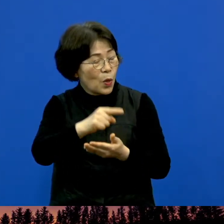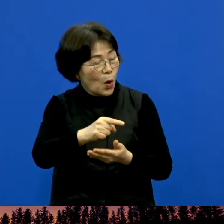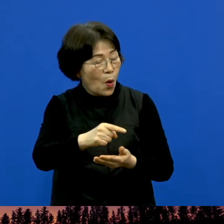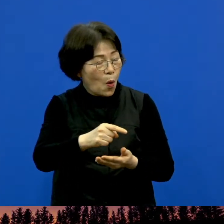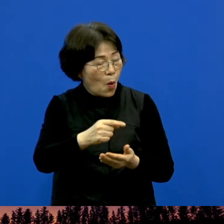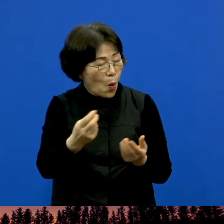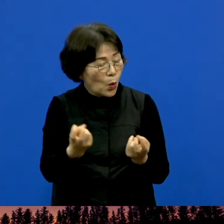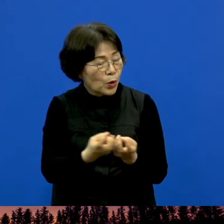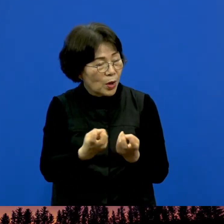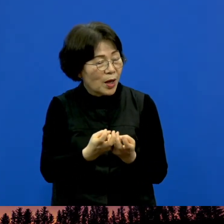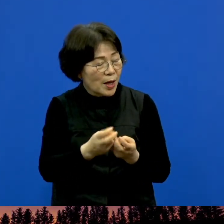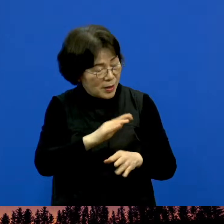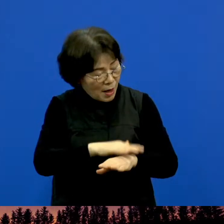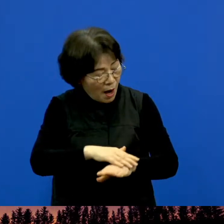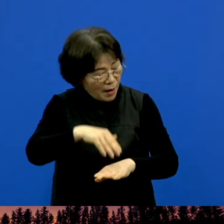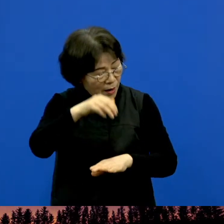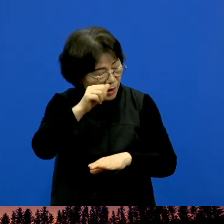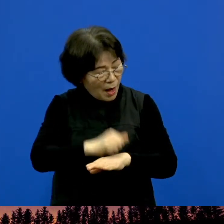상상력,